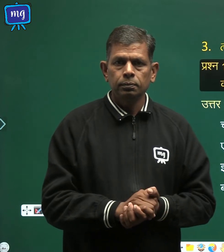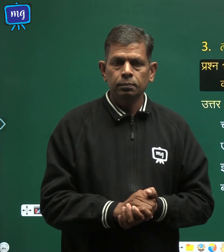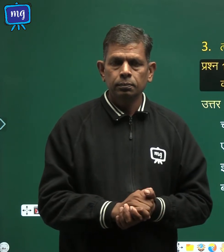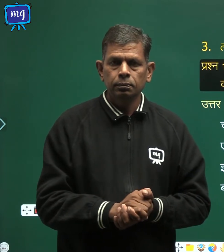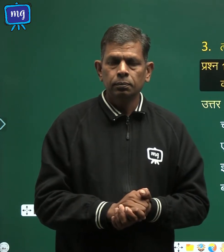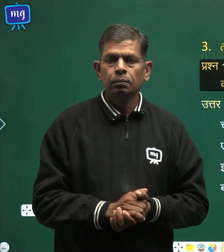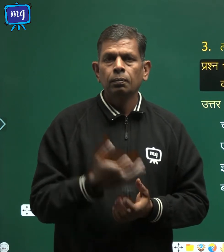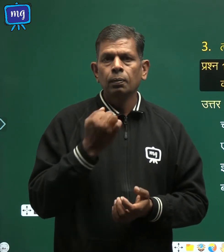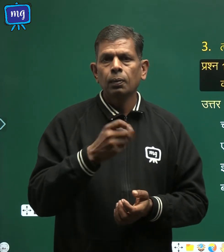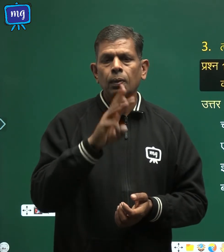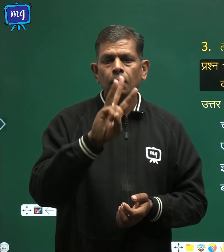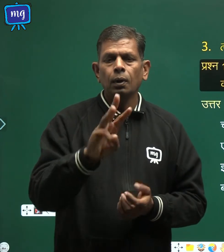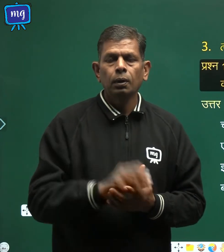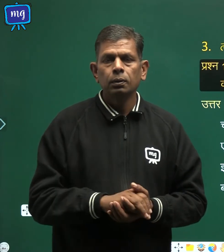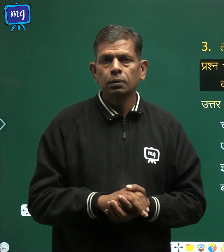तीसरा प्रश्न,